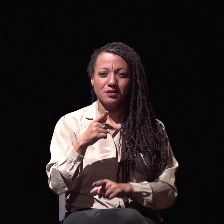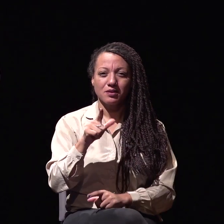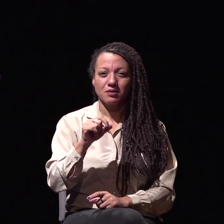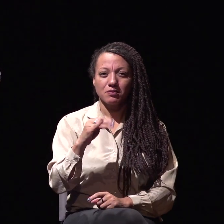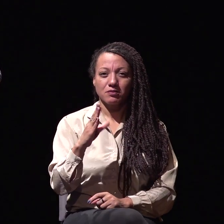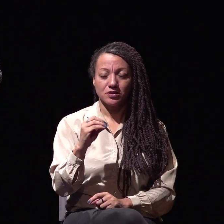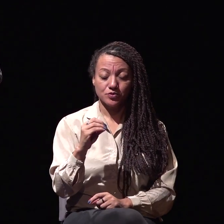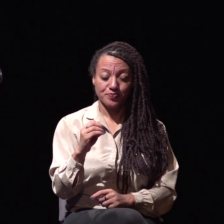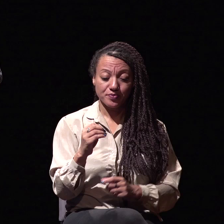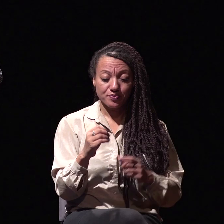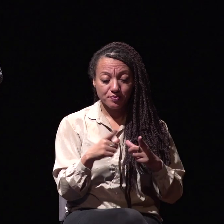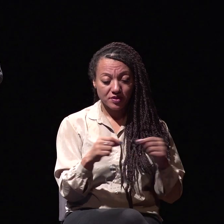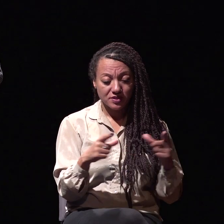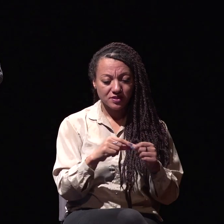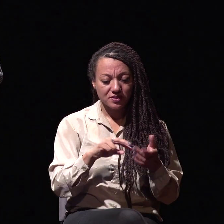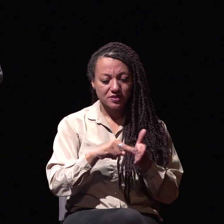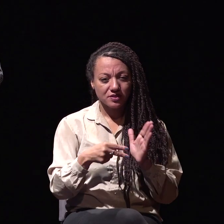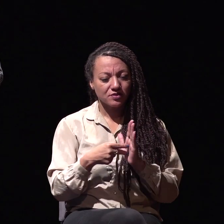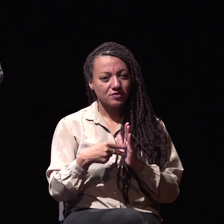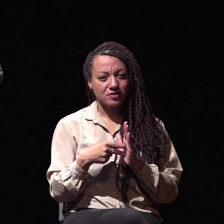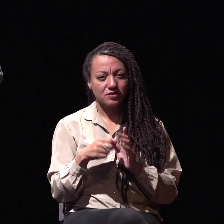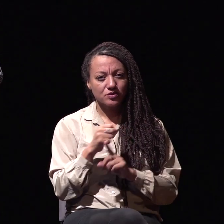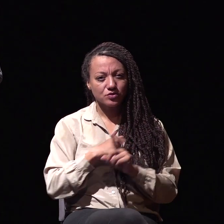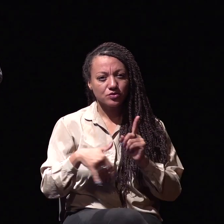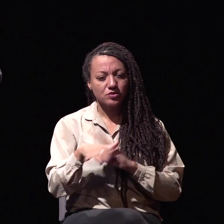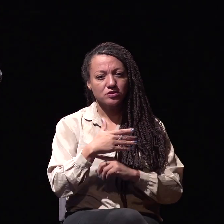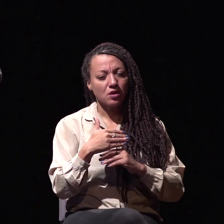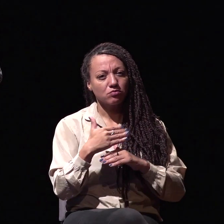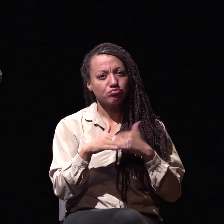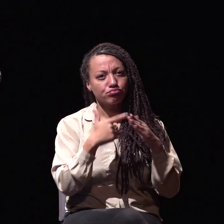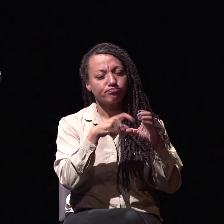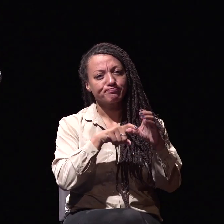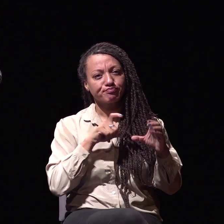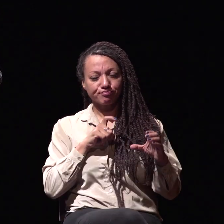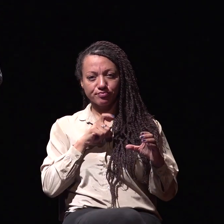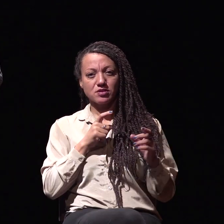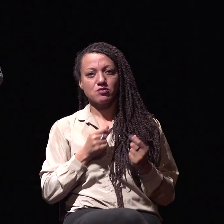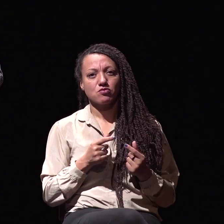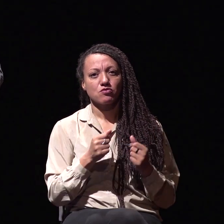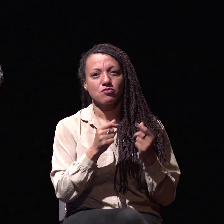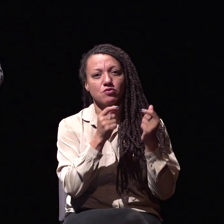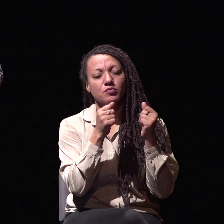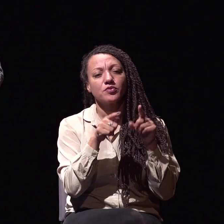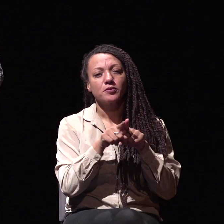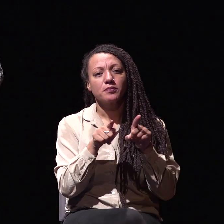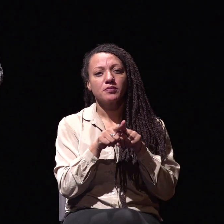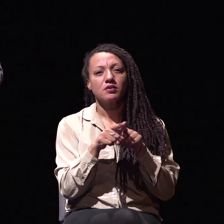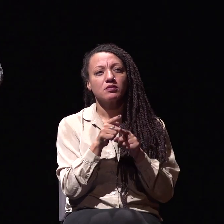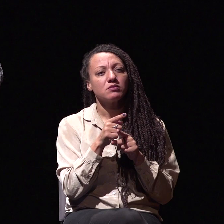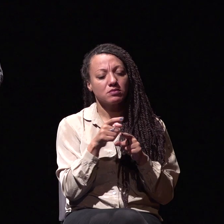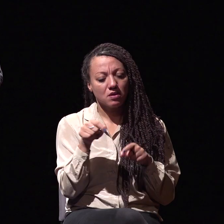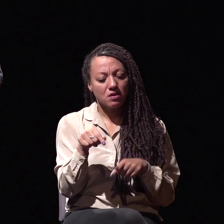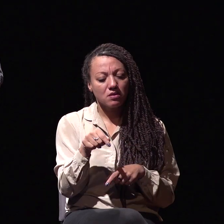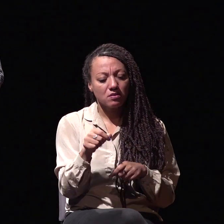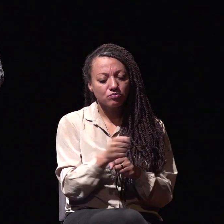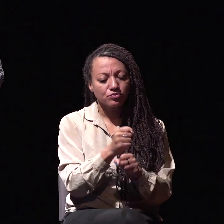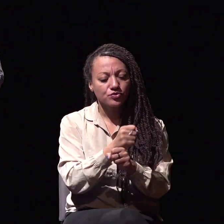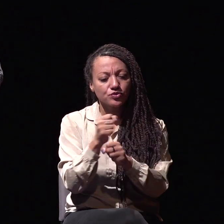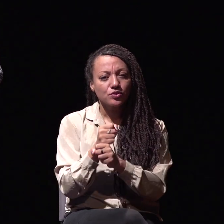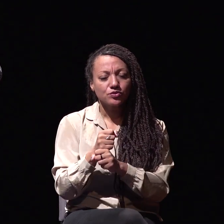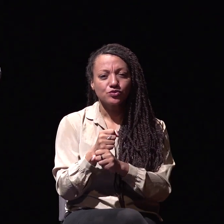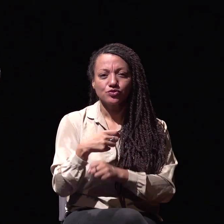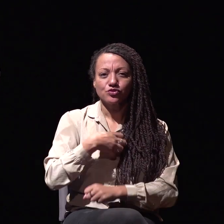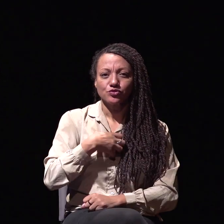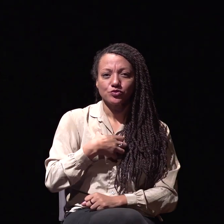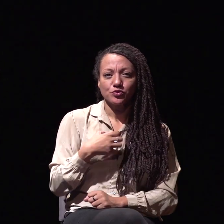de um processo de emancipação social, econômico e cultural, na medida em que era o registro consciente de uma nação moderna.